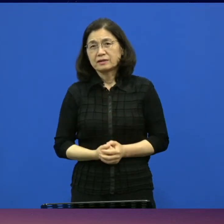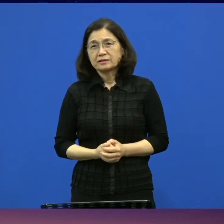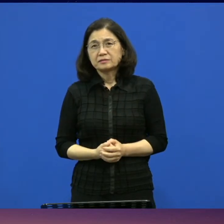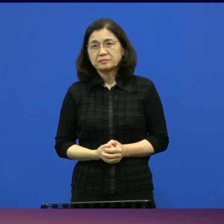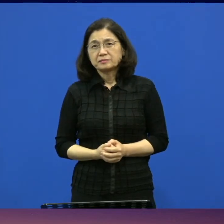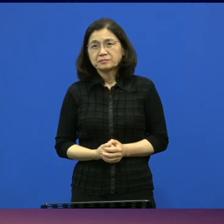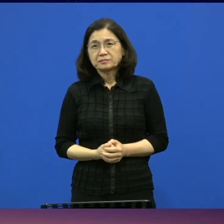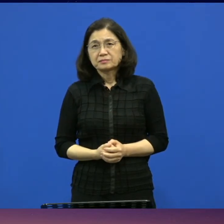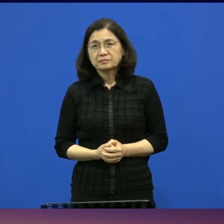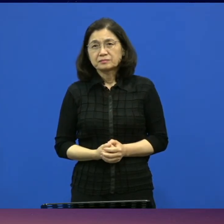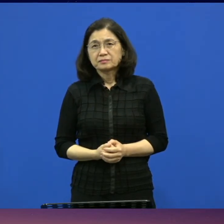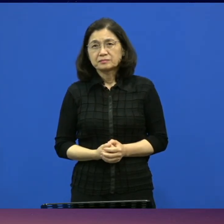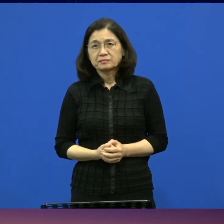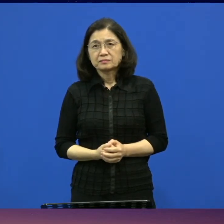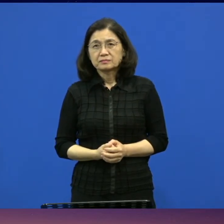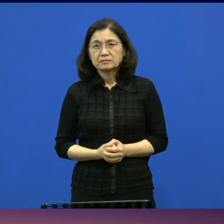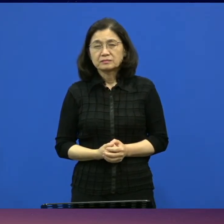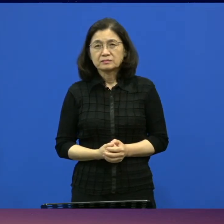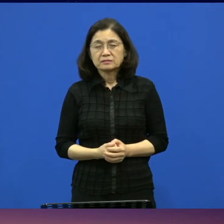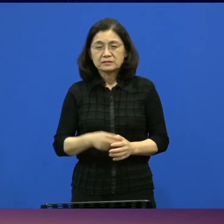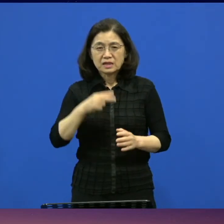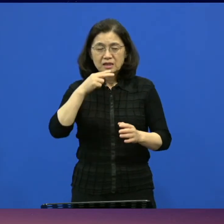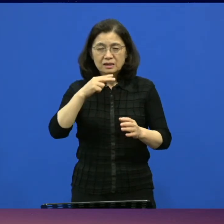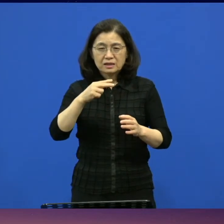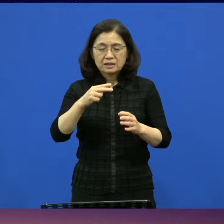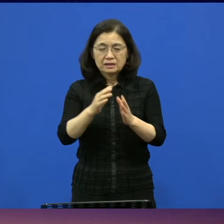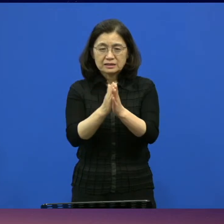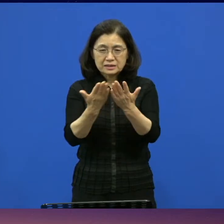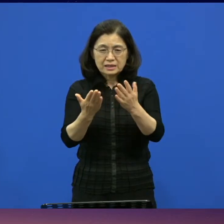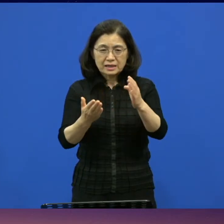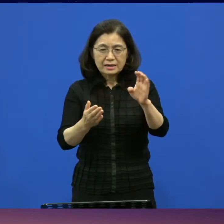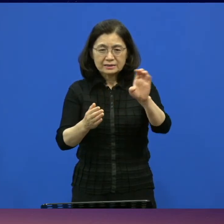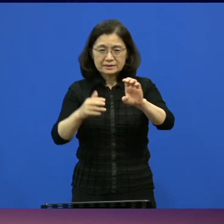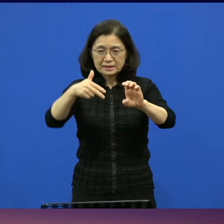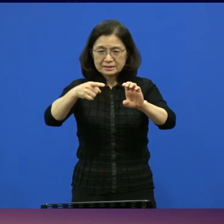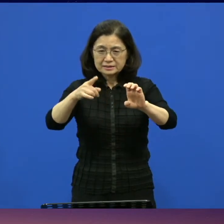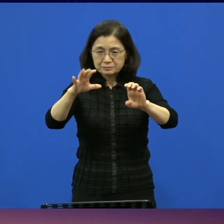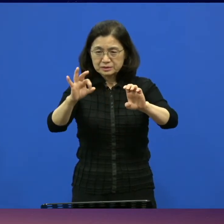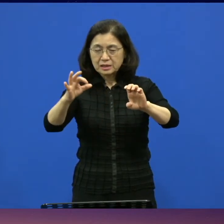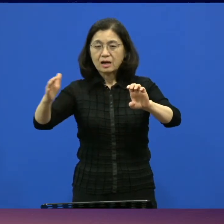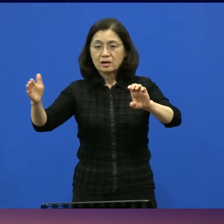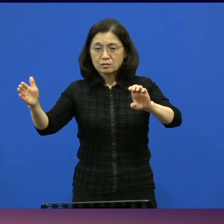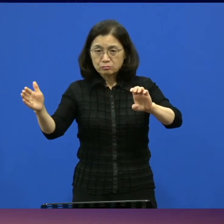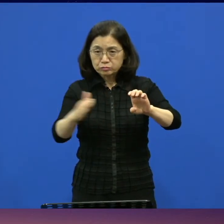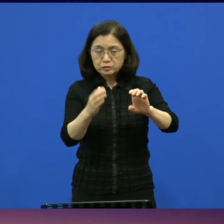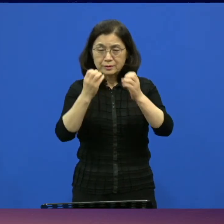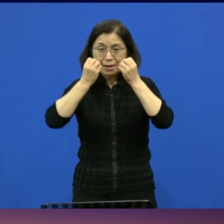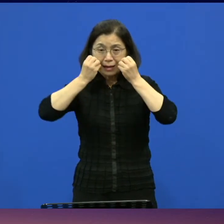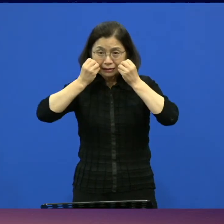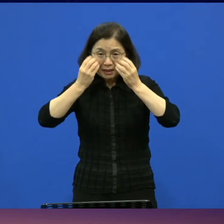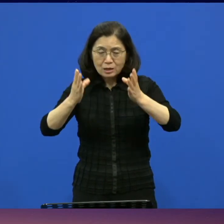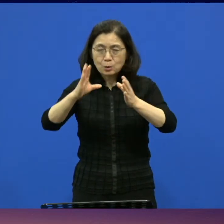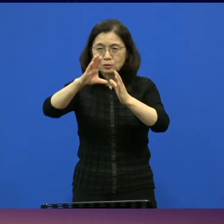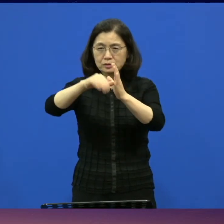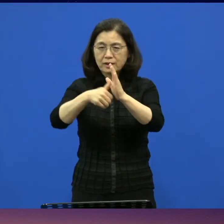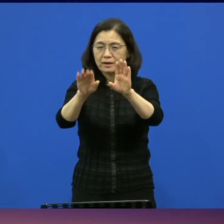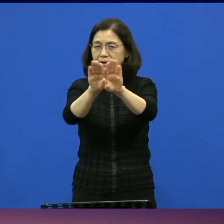자, 그런데 이제 40장 오늘 이제 읽었는데요. 1장부터 이 40장에부터는 이제 새로운 시대가 열리고 있다는 새로운 시대.